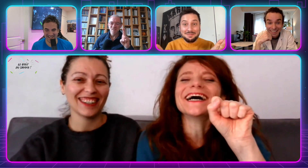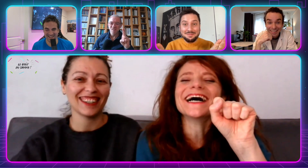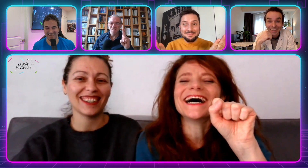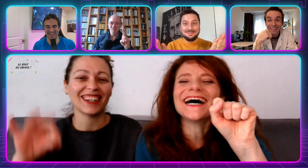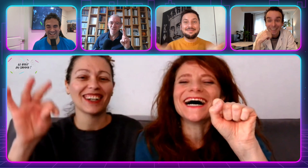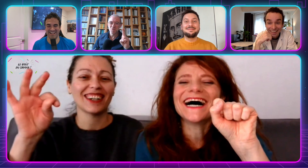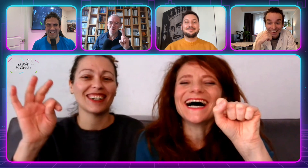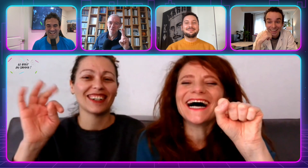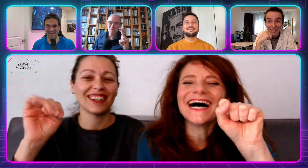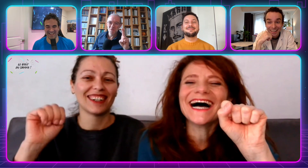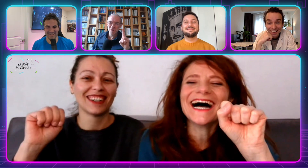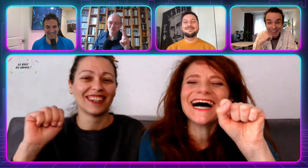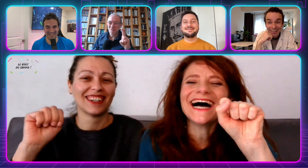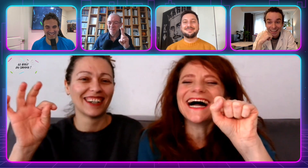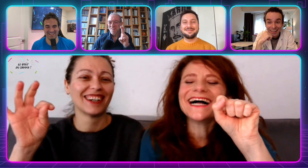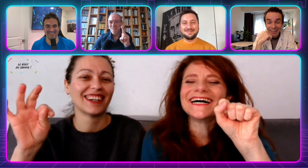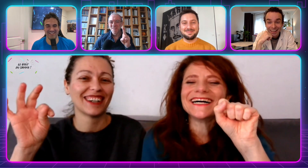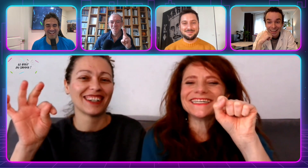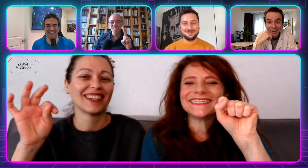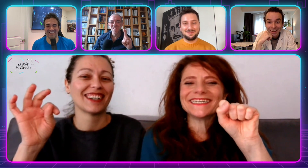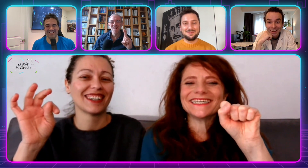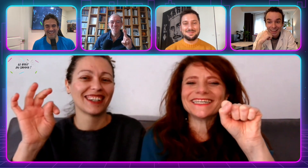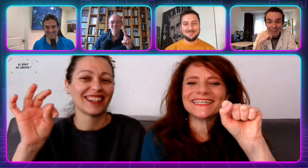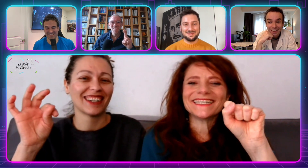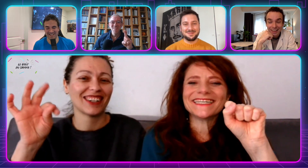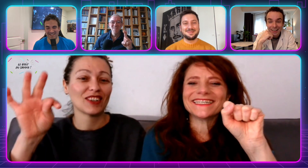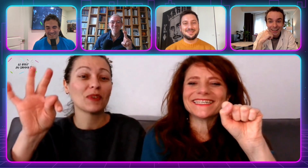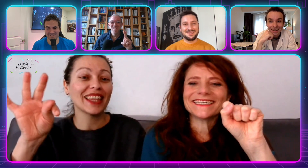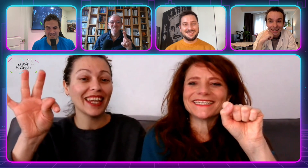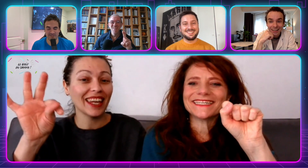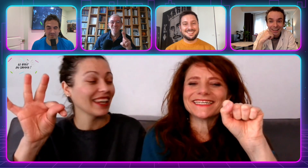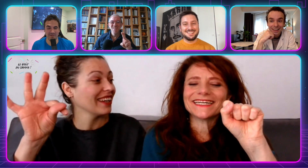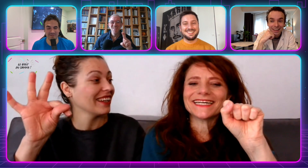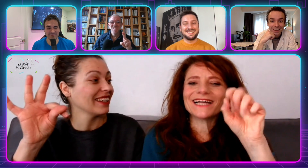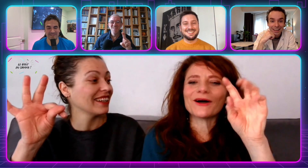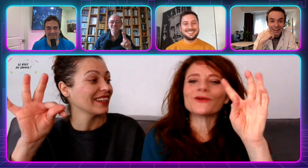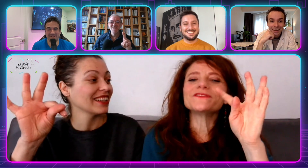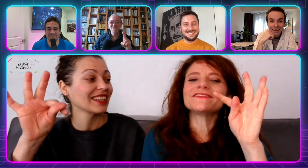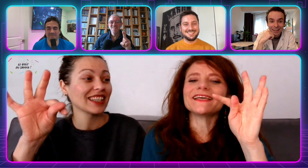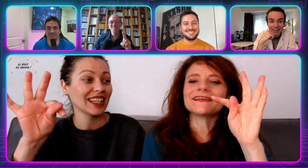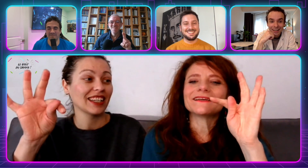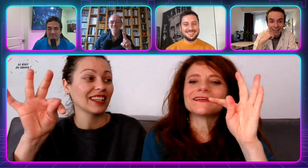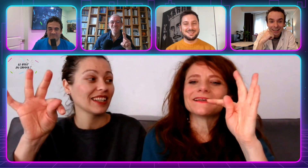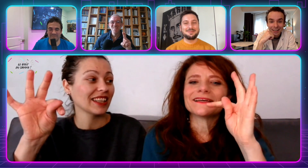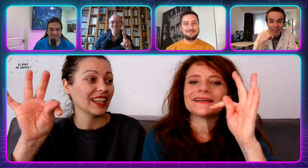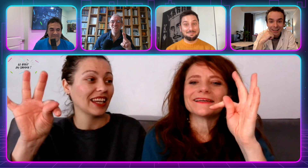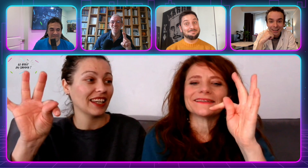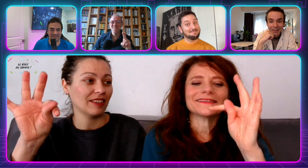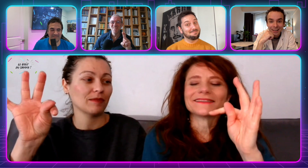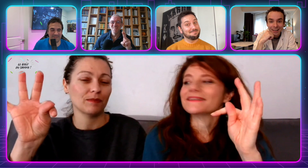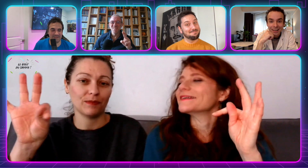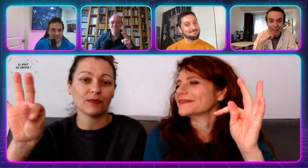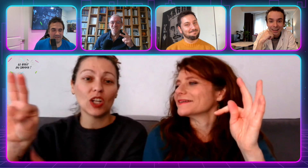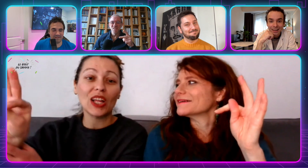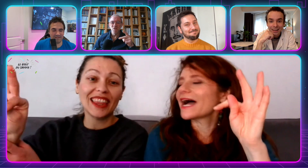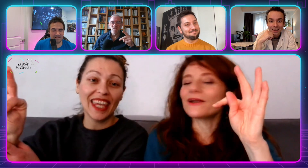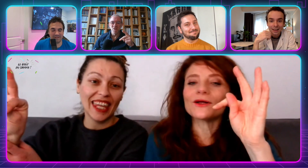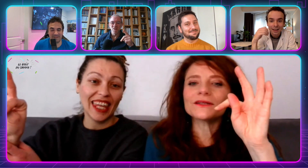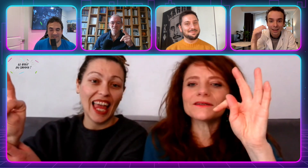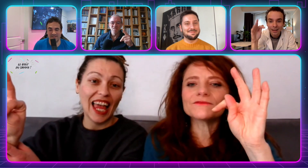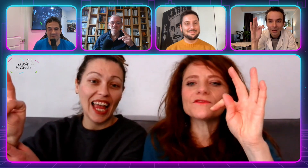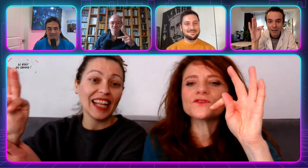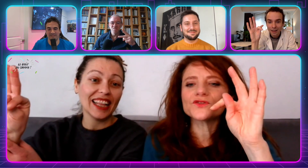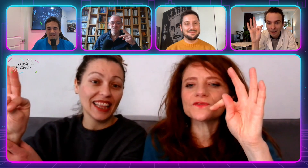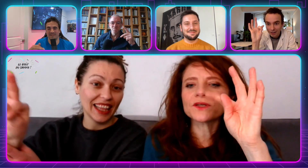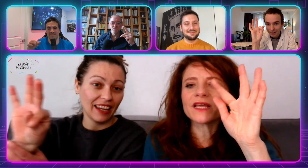Merci. Il a suivi l'émission avant. Ouais. 6 ans de formation. Alors le T. Oh là